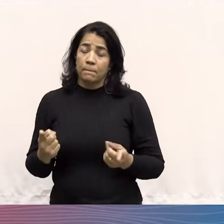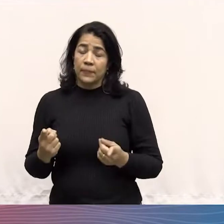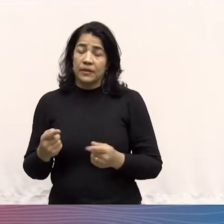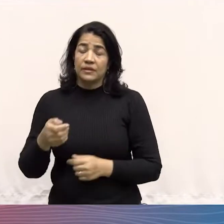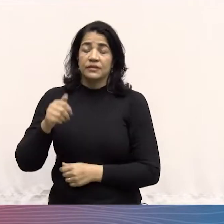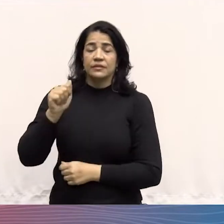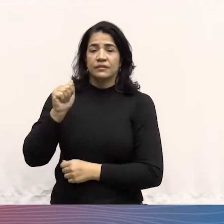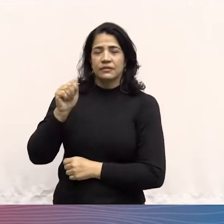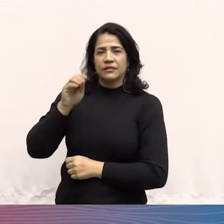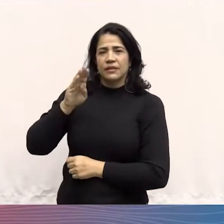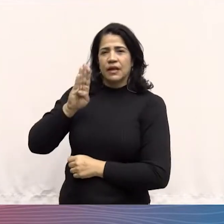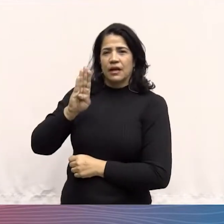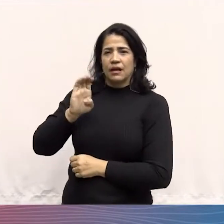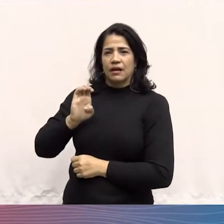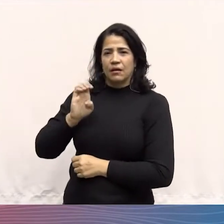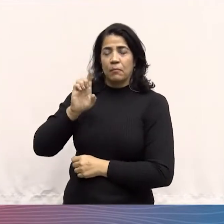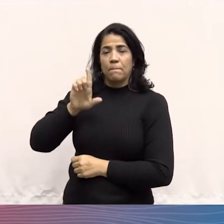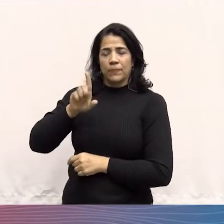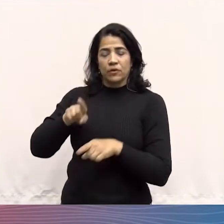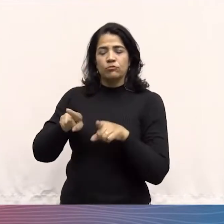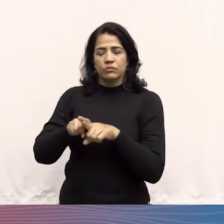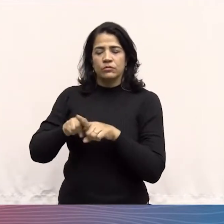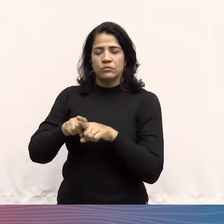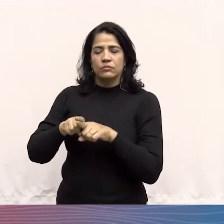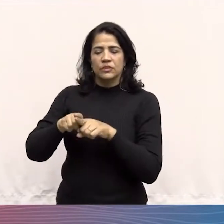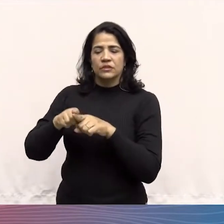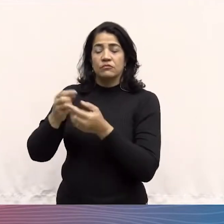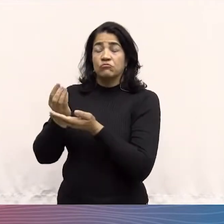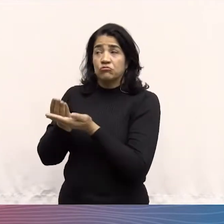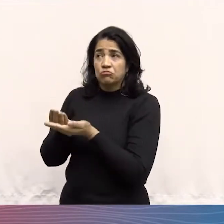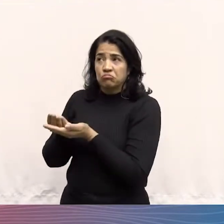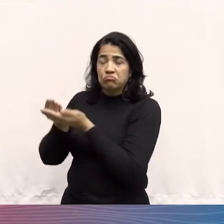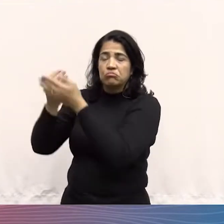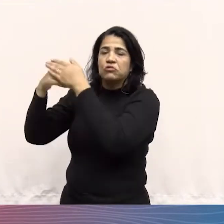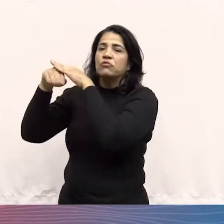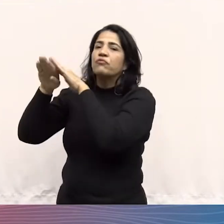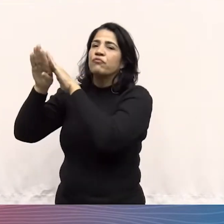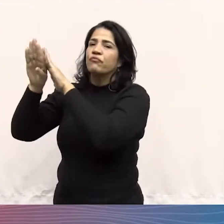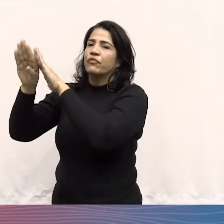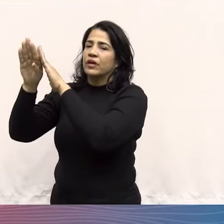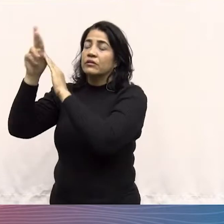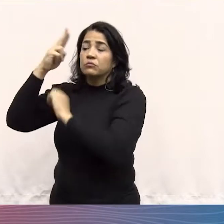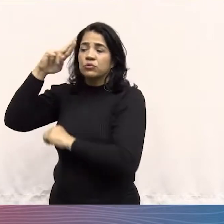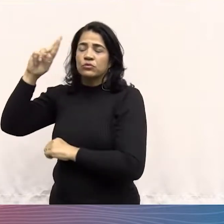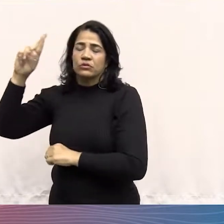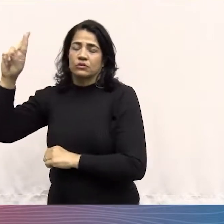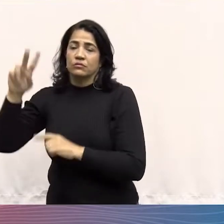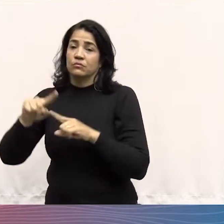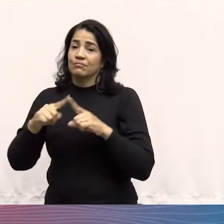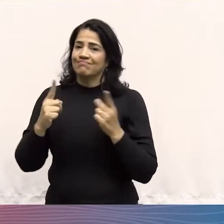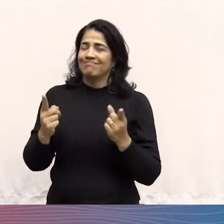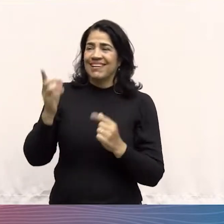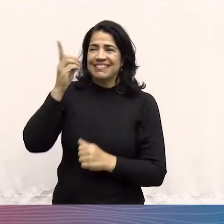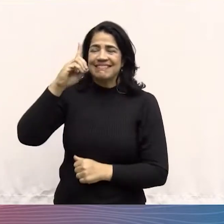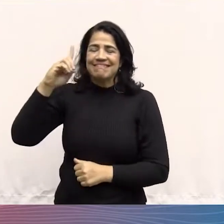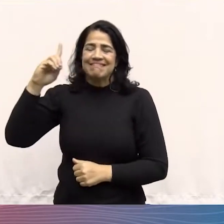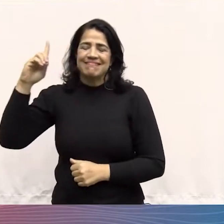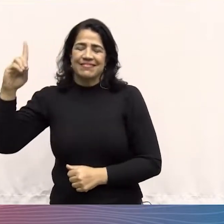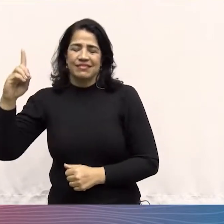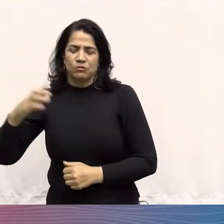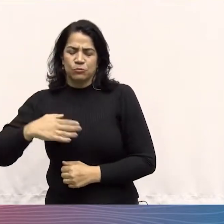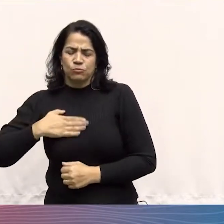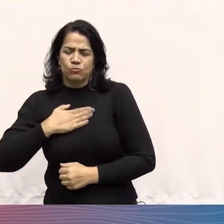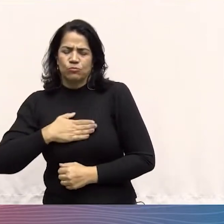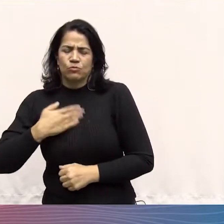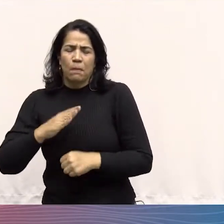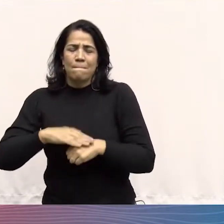Deus agradou mais da oferta, Deus agradou mais do Abel e da sua oferta. Essa